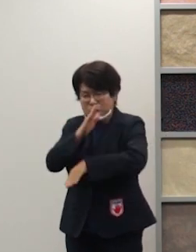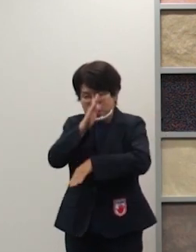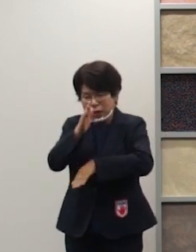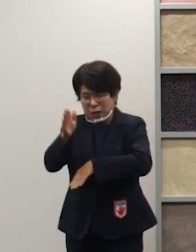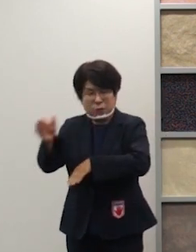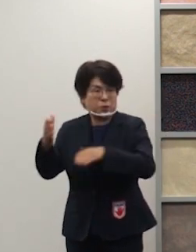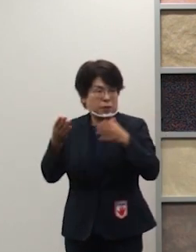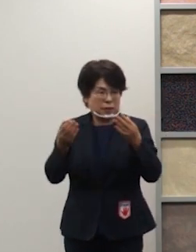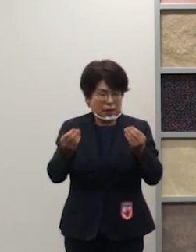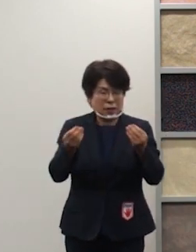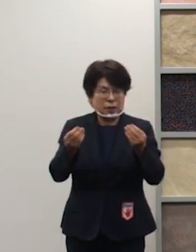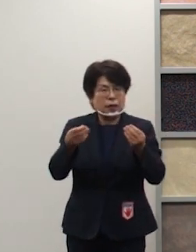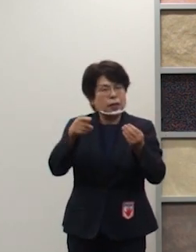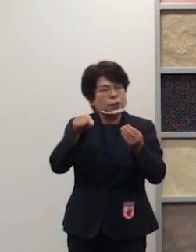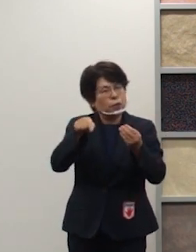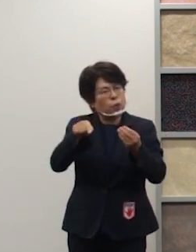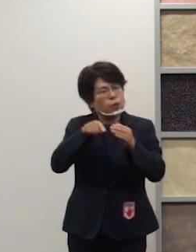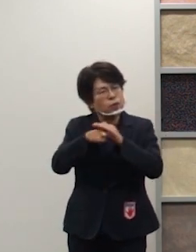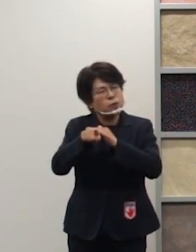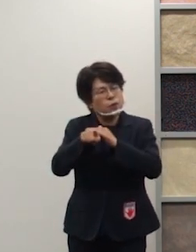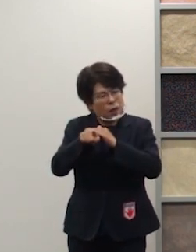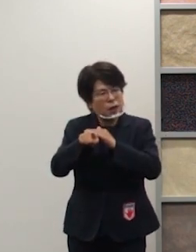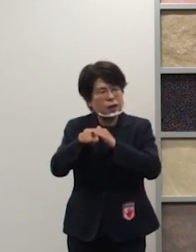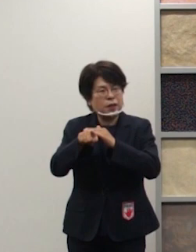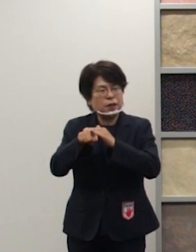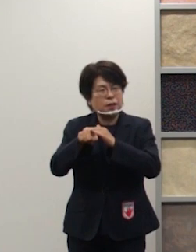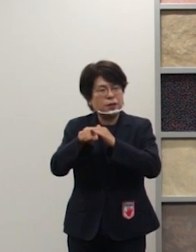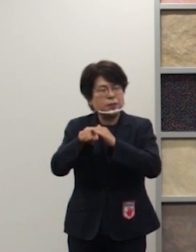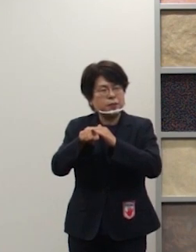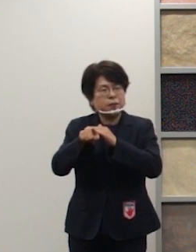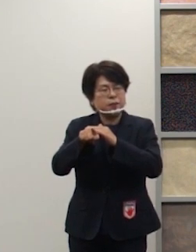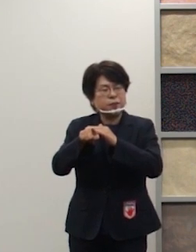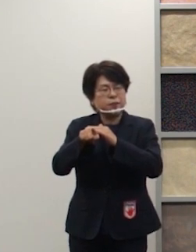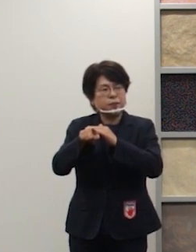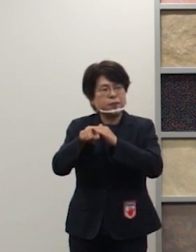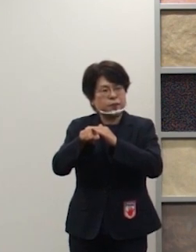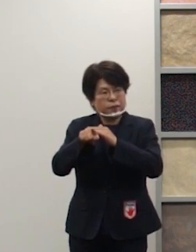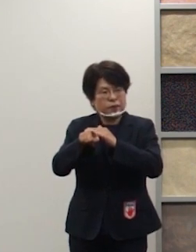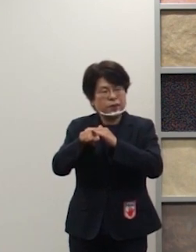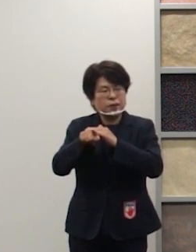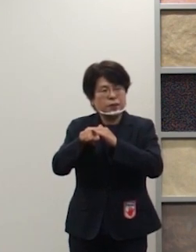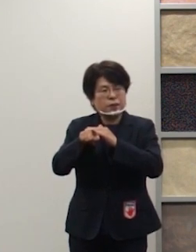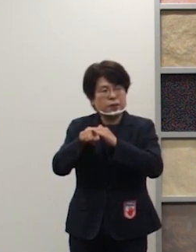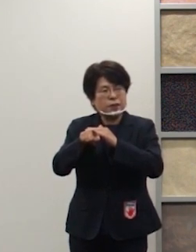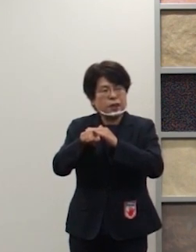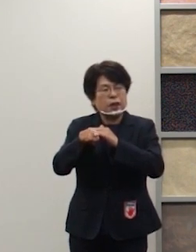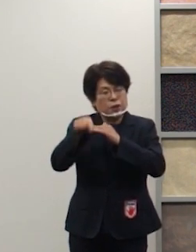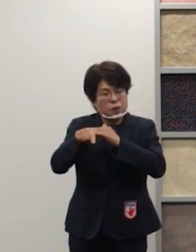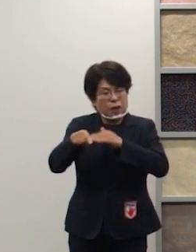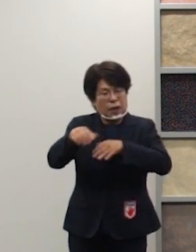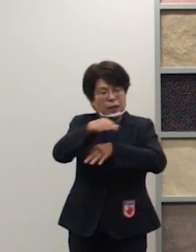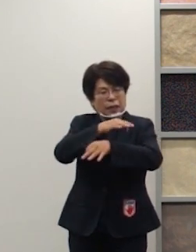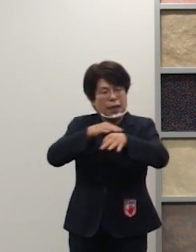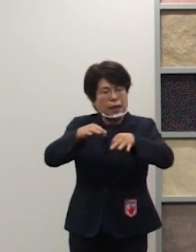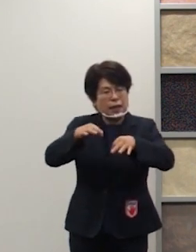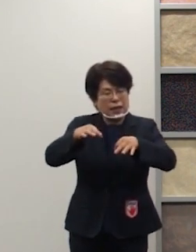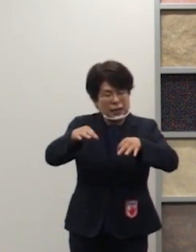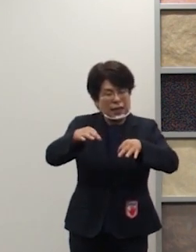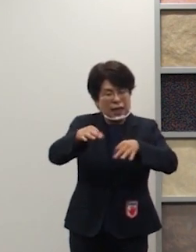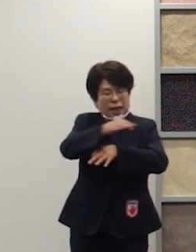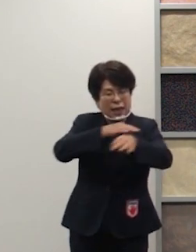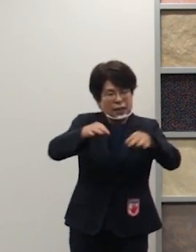り、なんて言うんでしょうね、私、時々お伺いしてますけども、経済の自由とか営業の自由とか